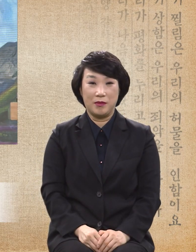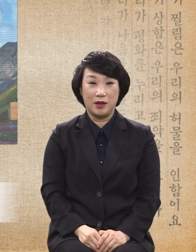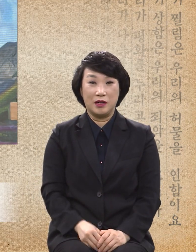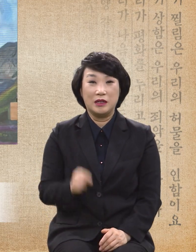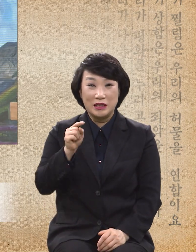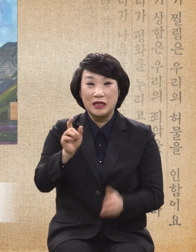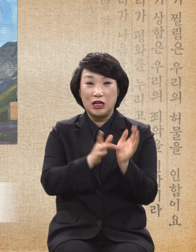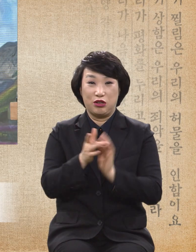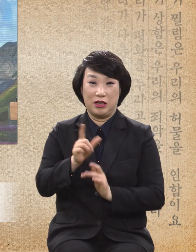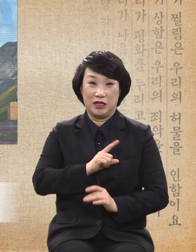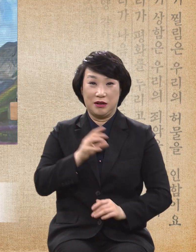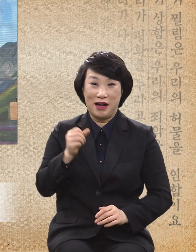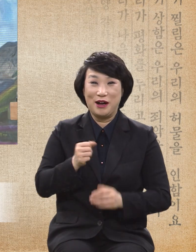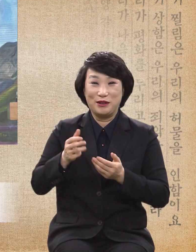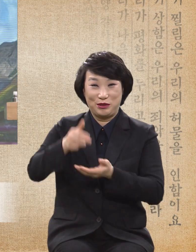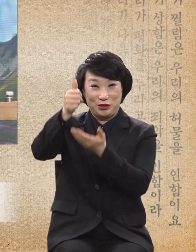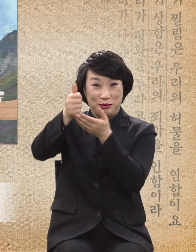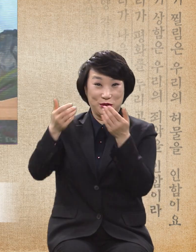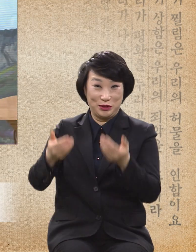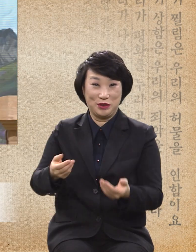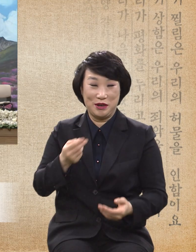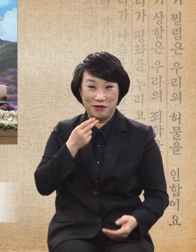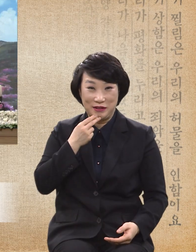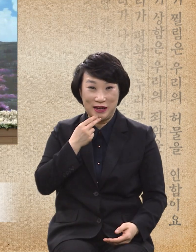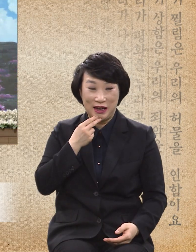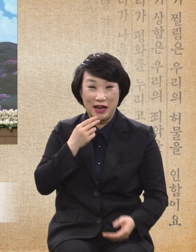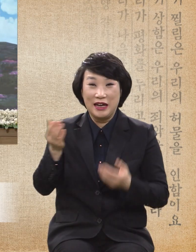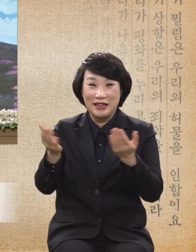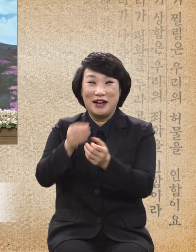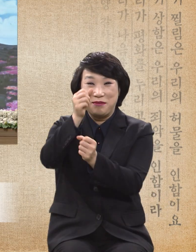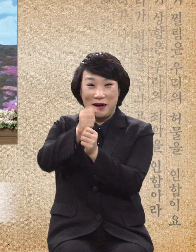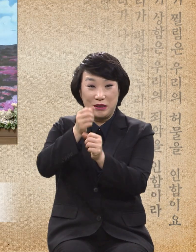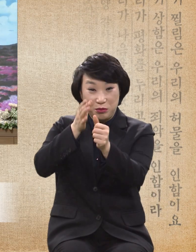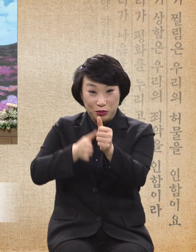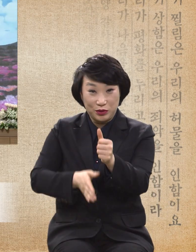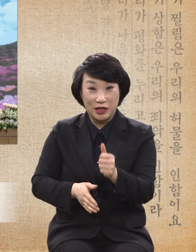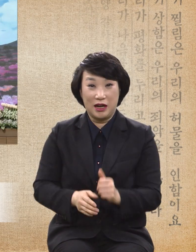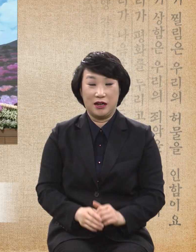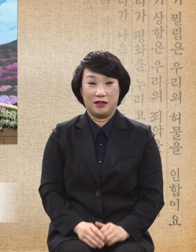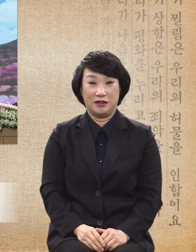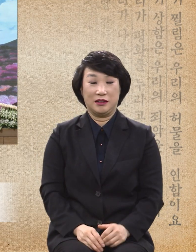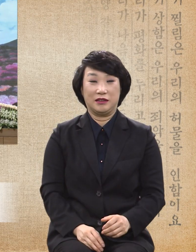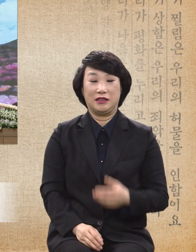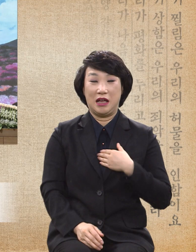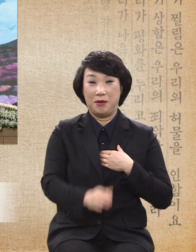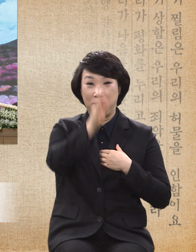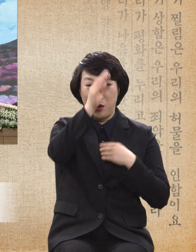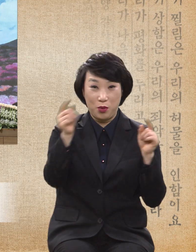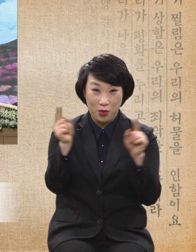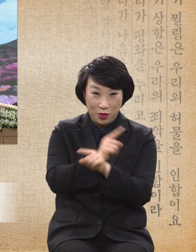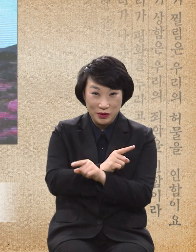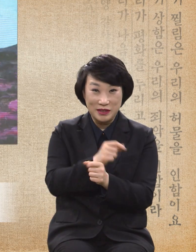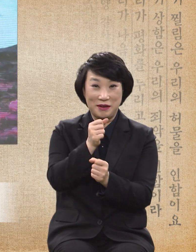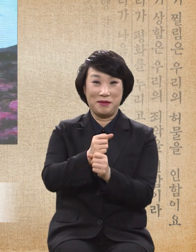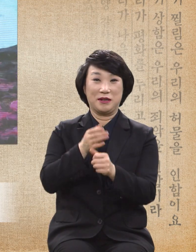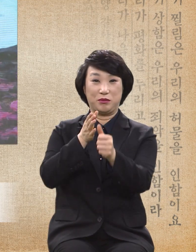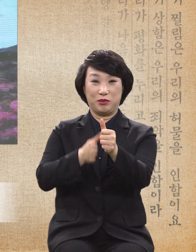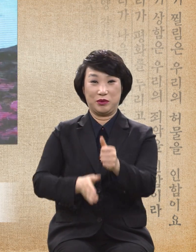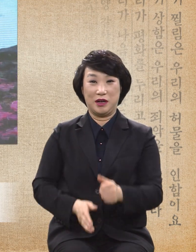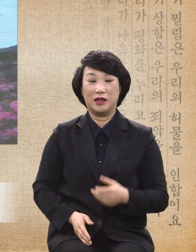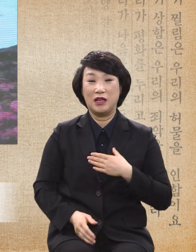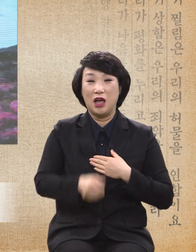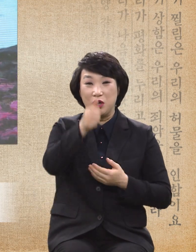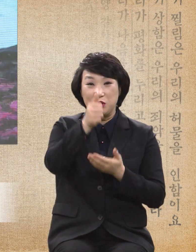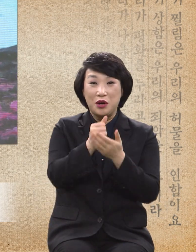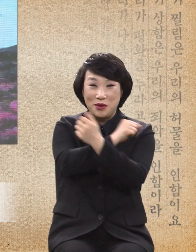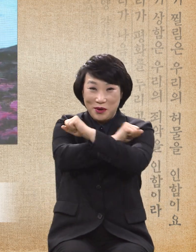그 이름으로 주님을 쉬지 않게 하라. 일하시게 하라. 내 질병을 고치게 하라. 내